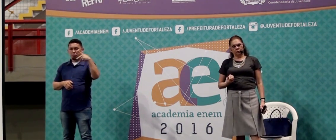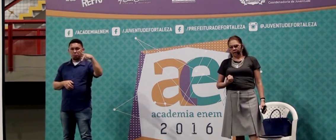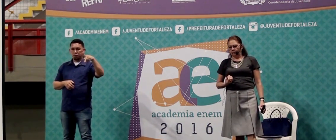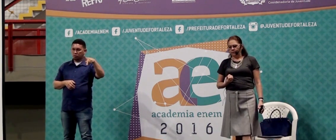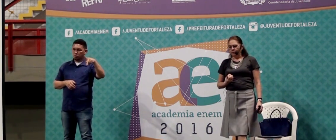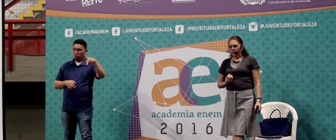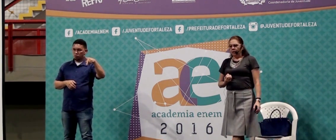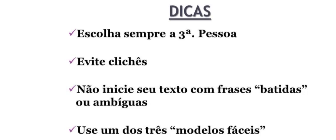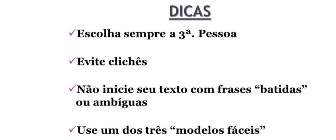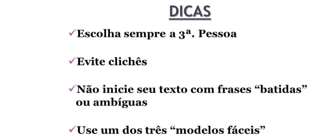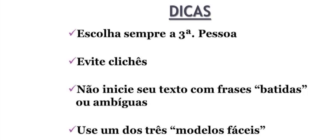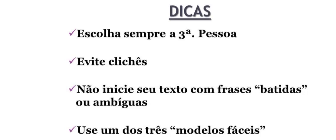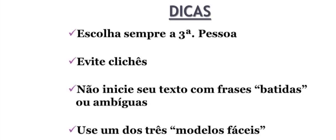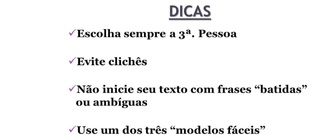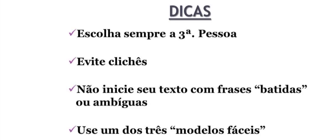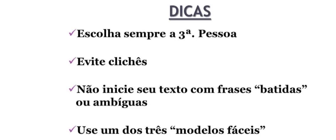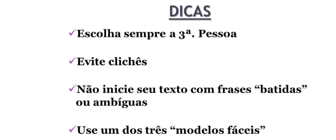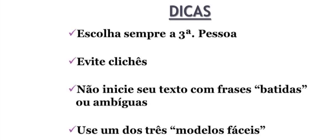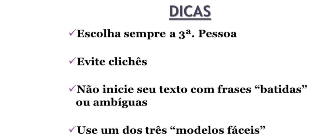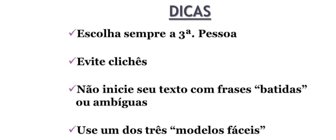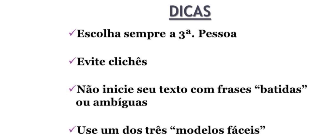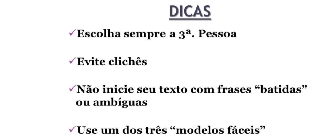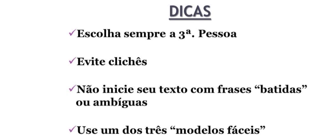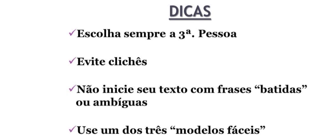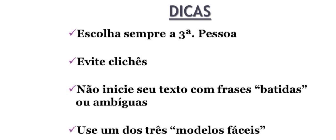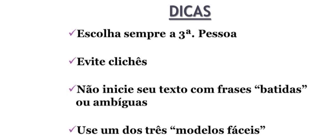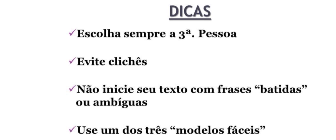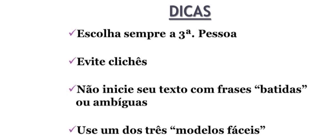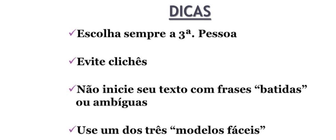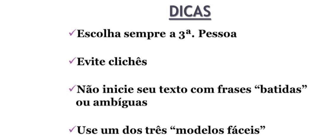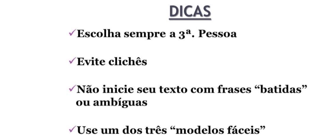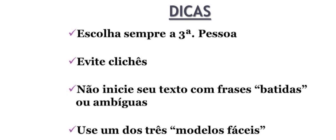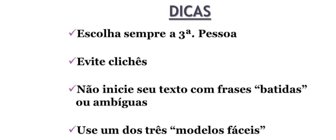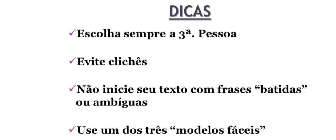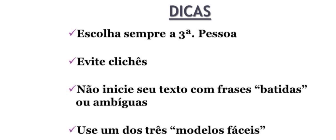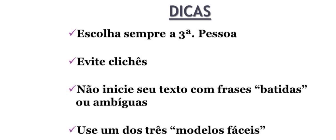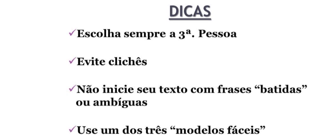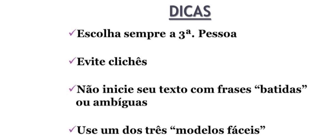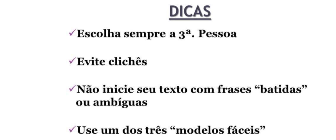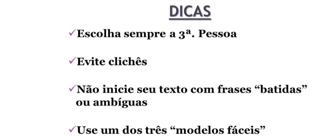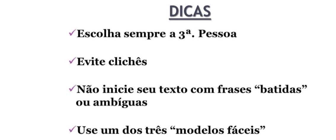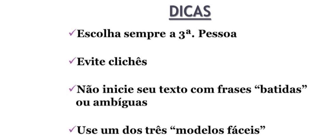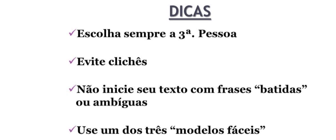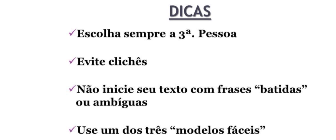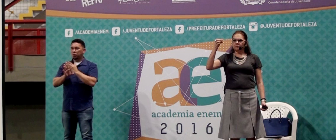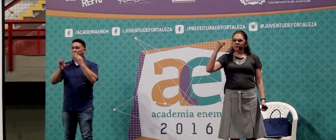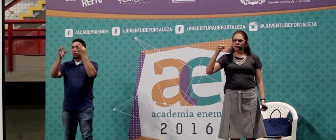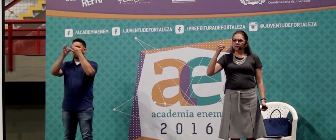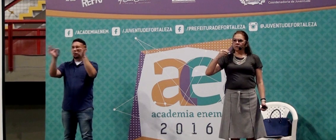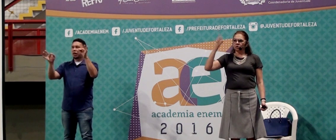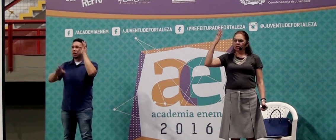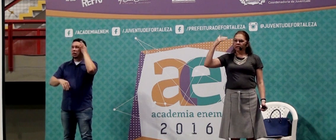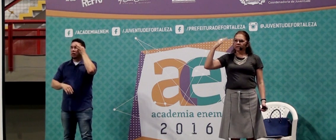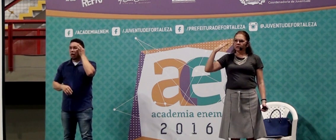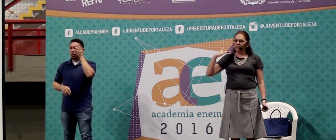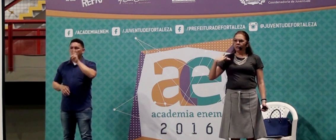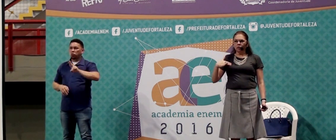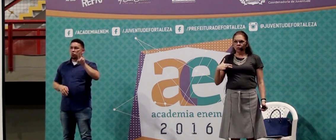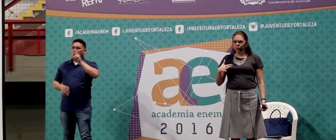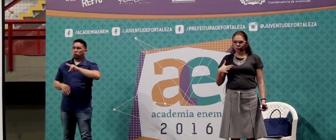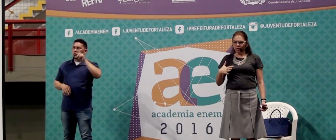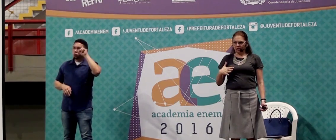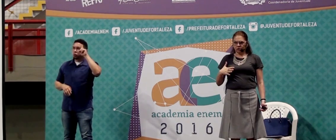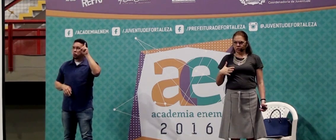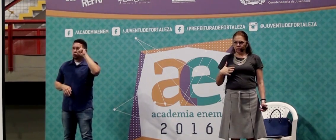pessoa do plural. Evite clichês. Clichês são frases prontas que as pessoas utilizam